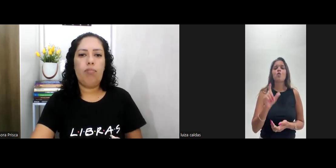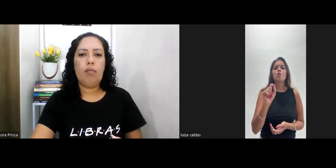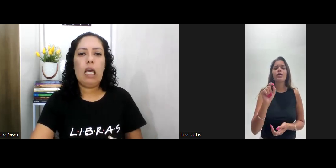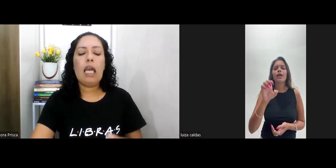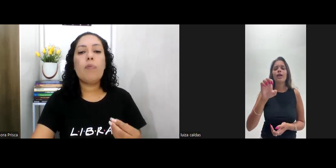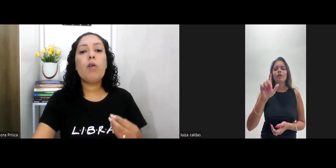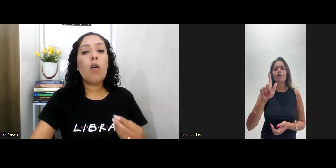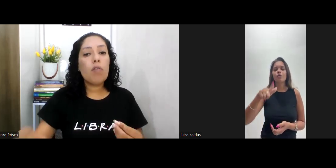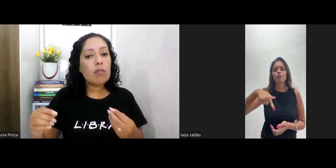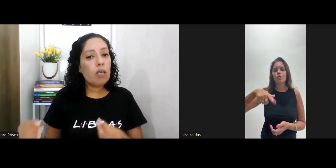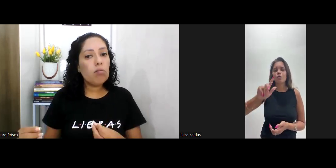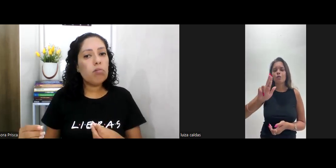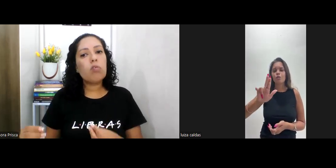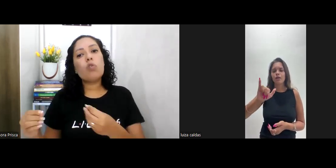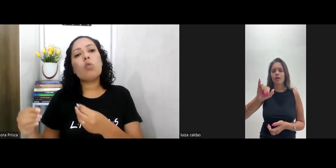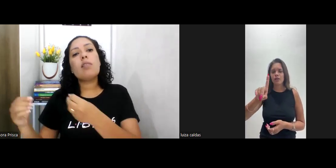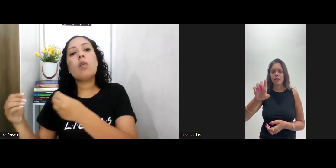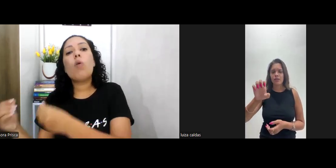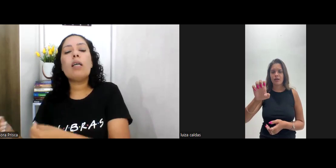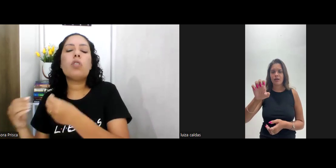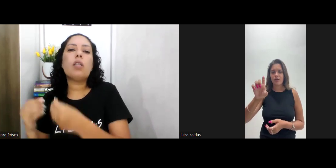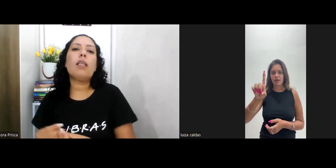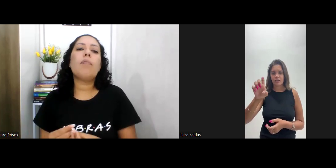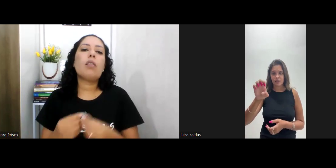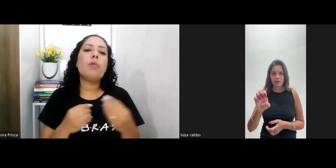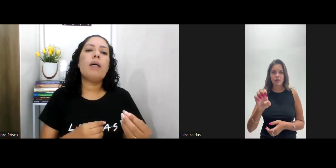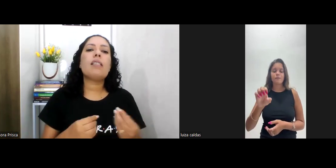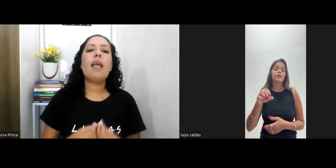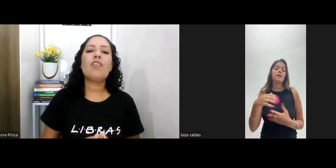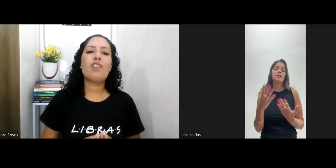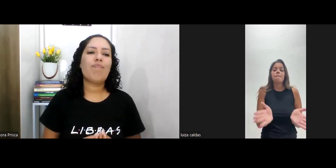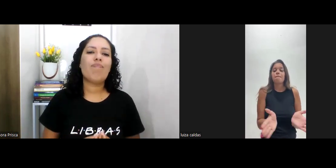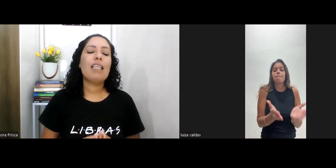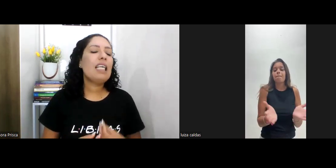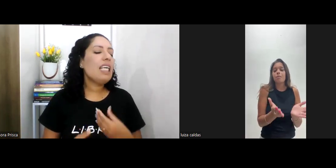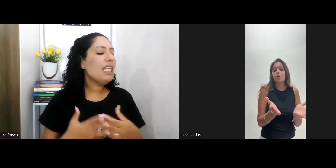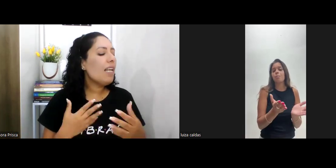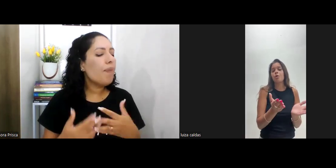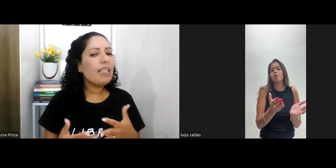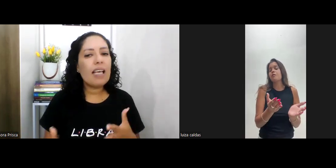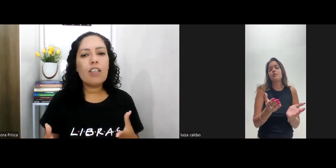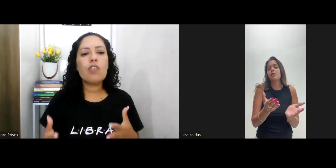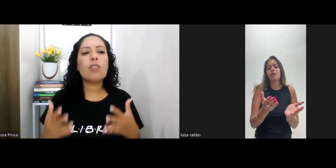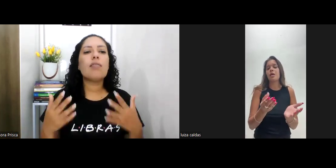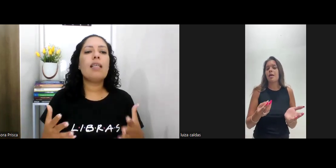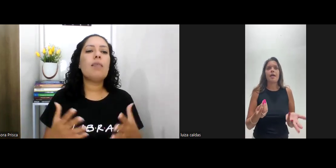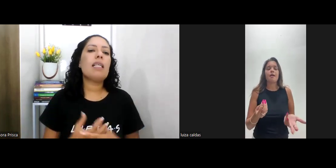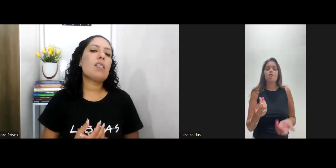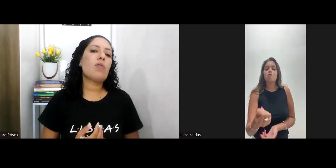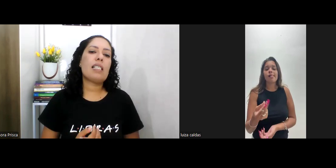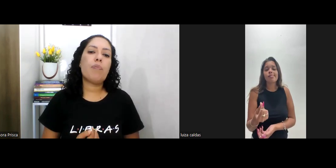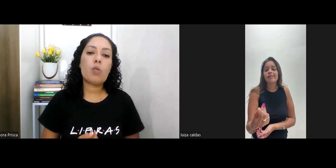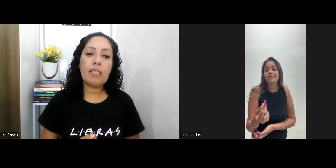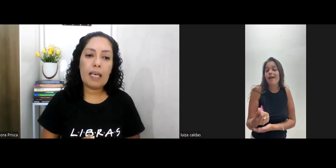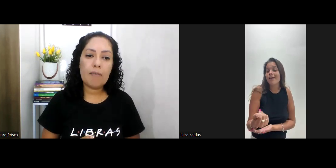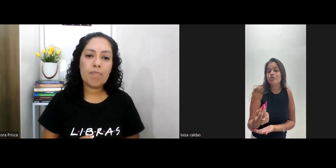equidade? Ele promove, então, condições iguais de tratamento para o paciente, independente da